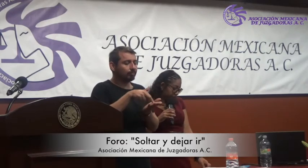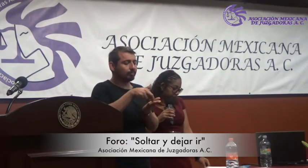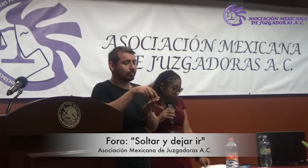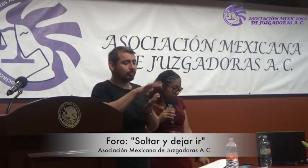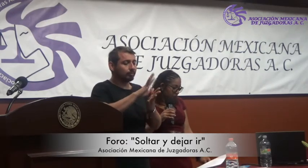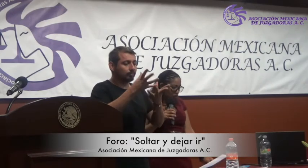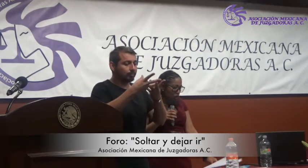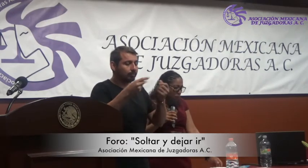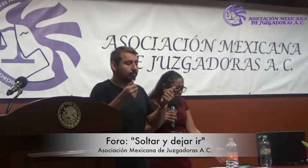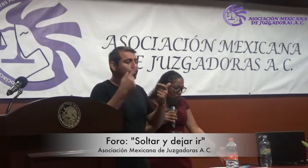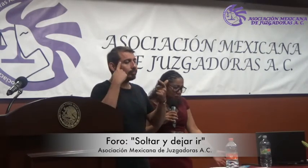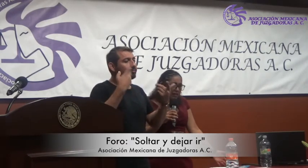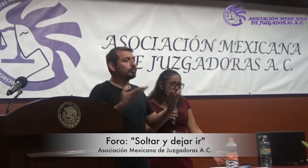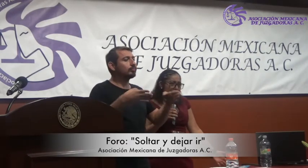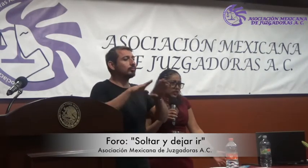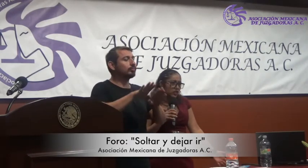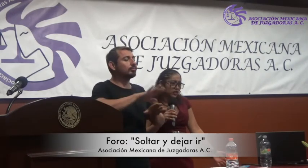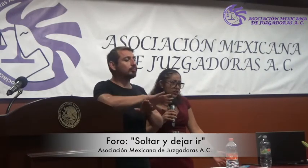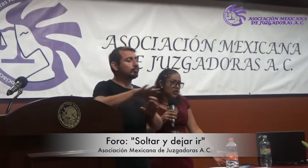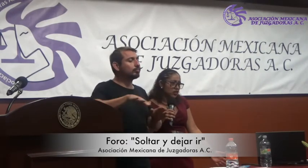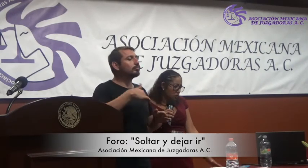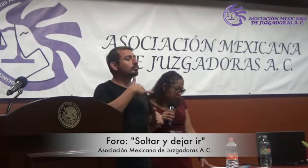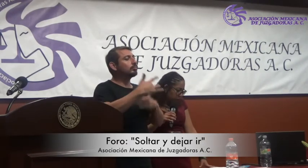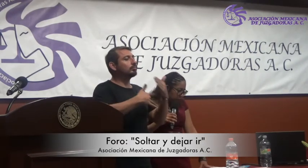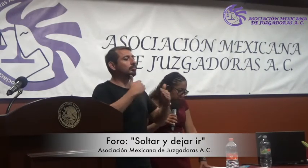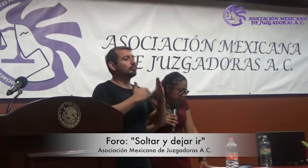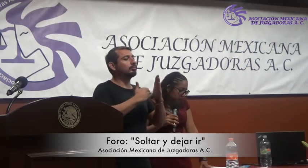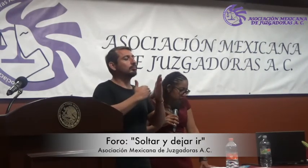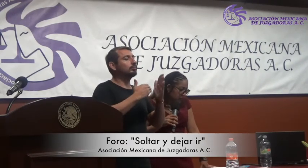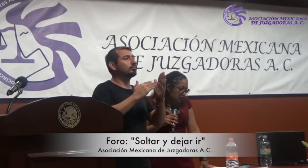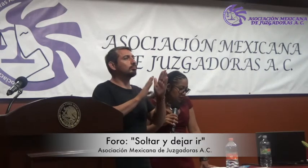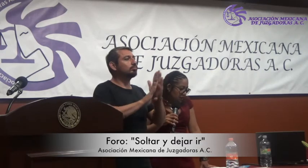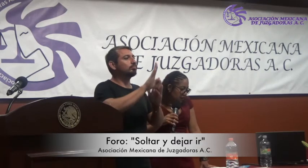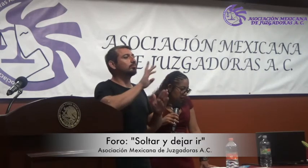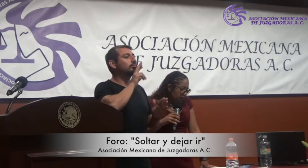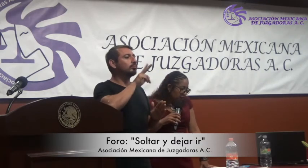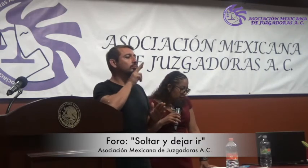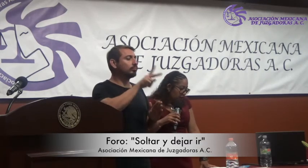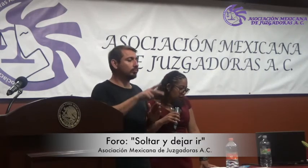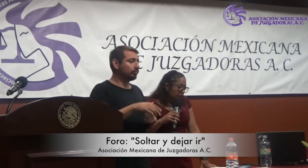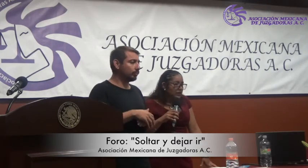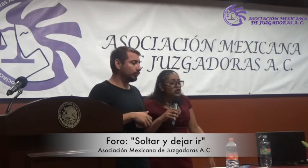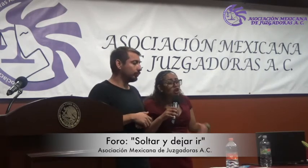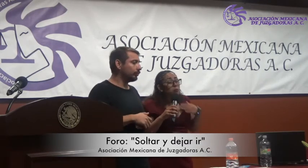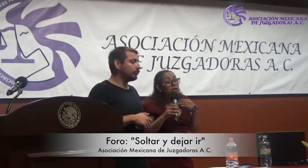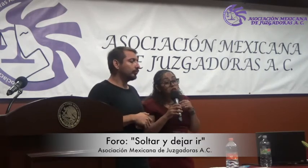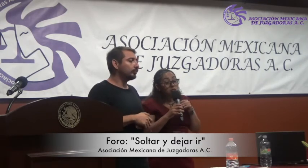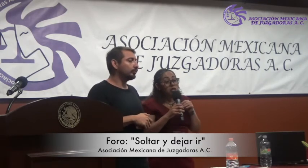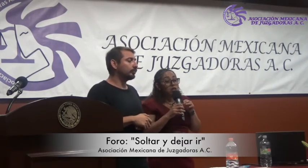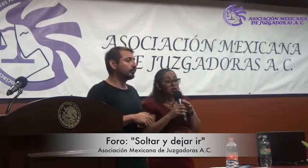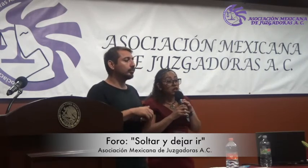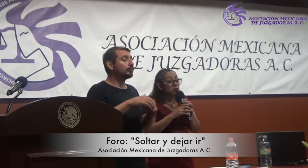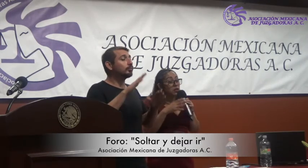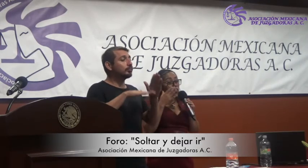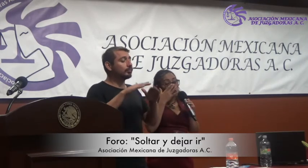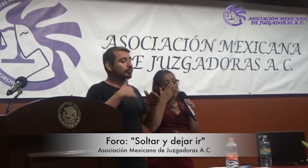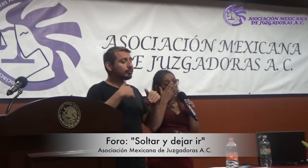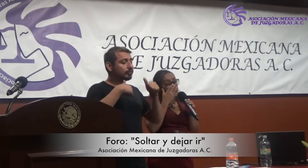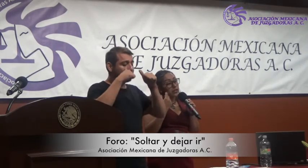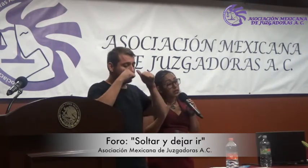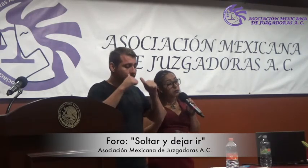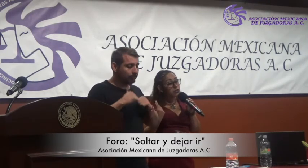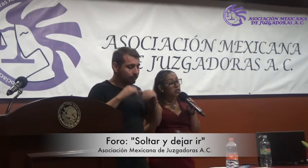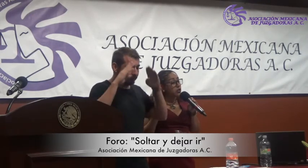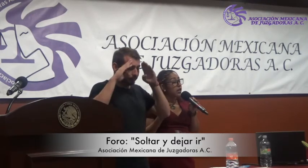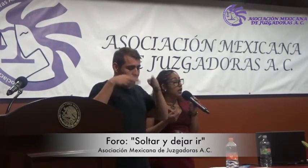daño. No puedo tomar decisiones, no me lo permito. Solo pienso en mí y no me doy cuenta